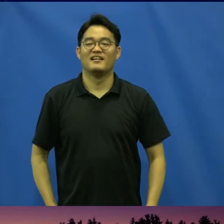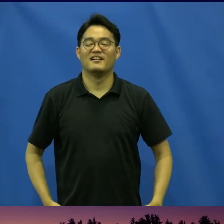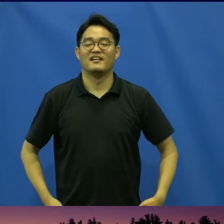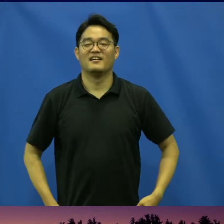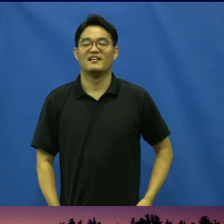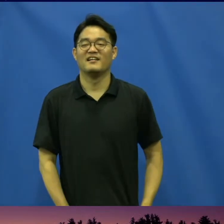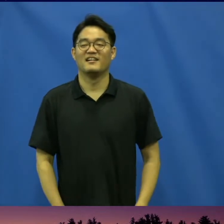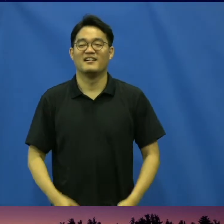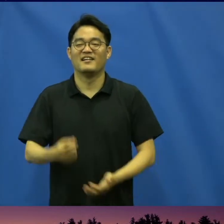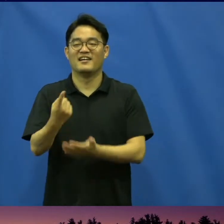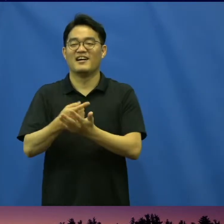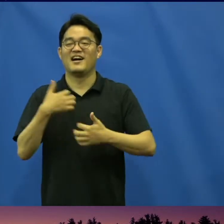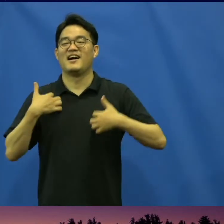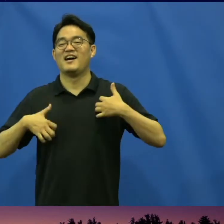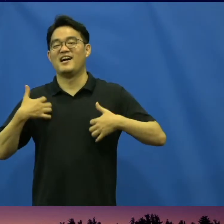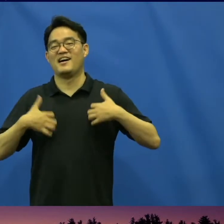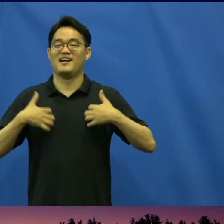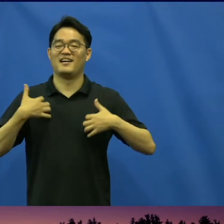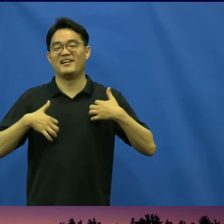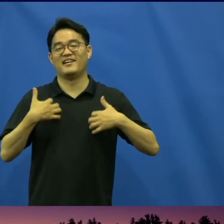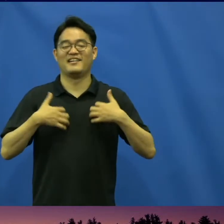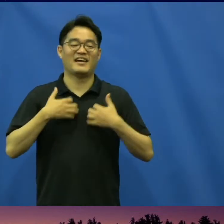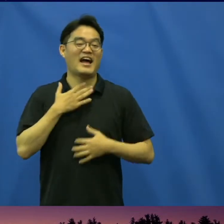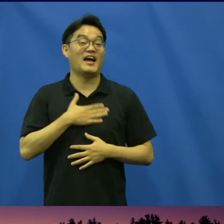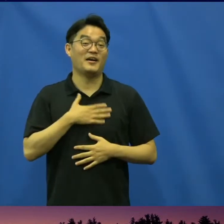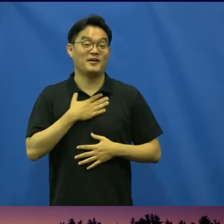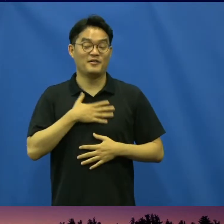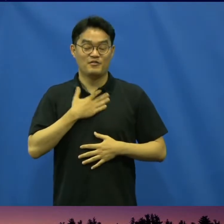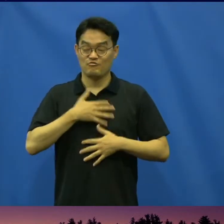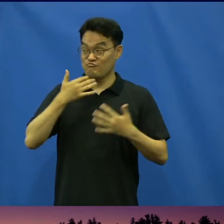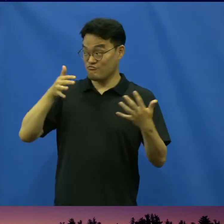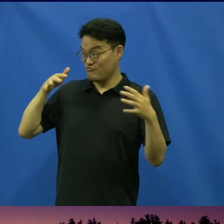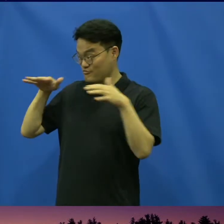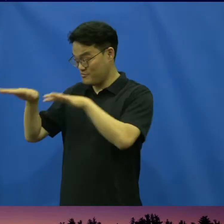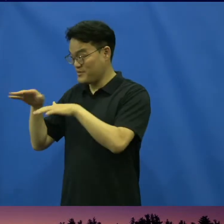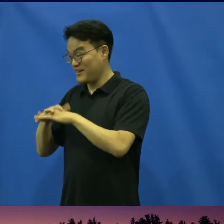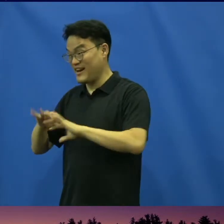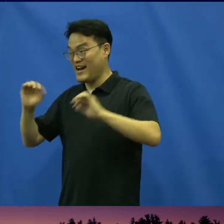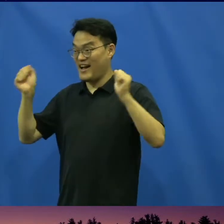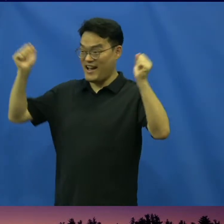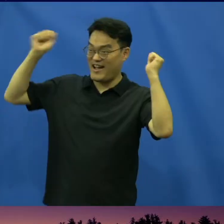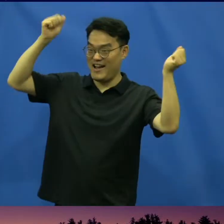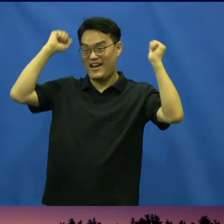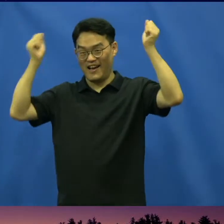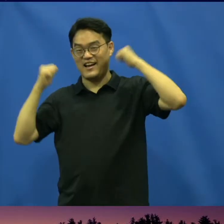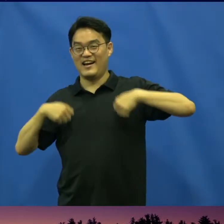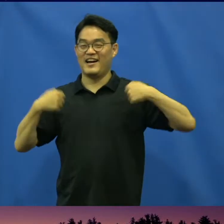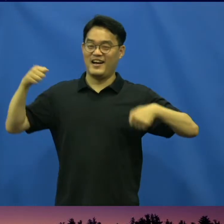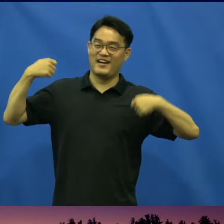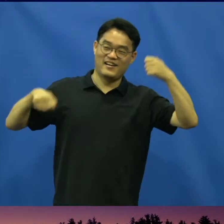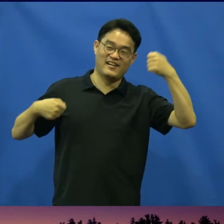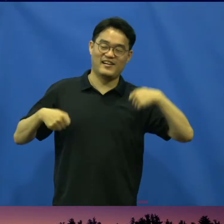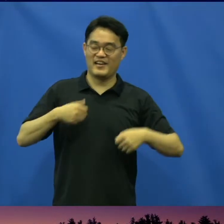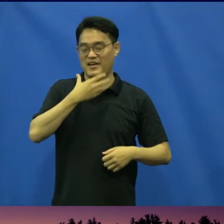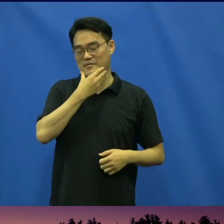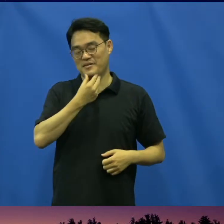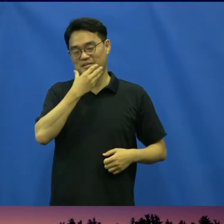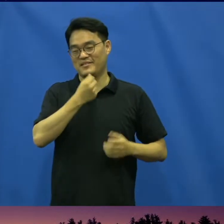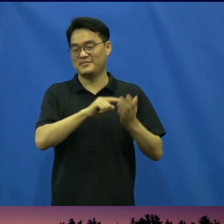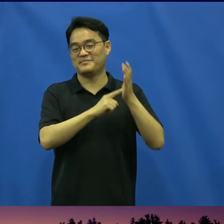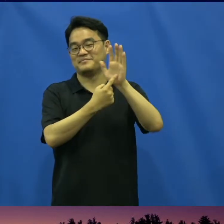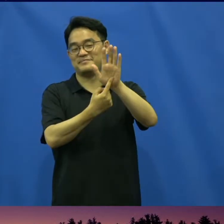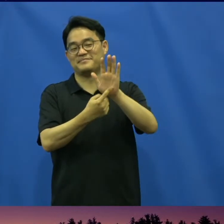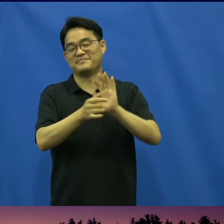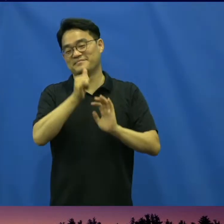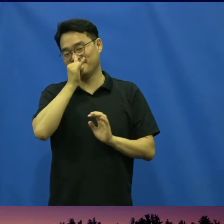환영하는 거 알아요, 그죠? 우리가 시선을 주목해 주니까 반응하잖아요, 그죠? 너무 좋아요, 행복해요. 그래서 훌쩍훌쩍